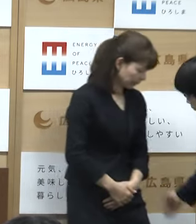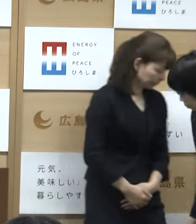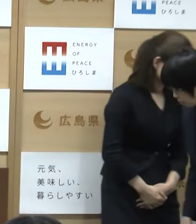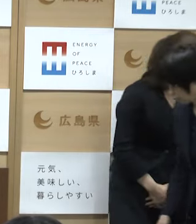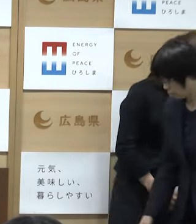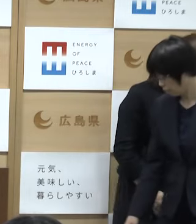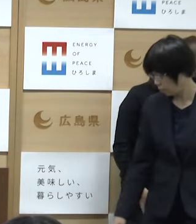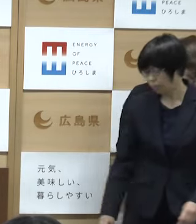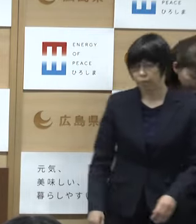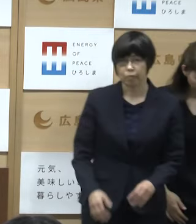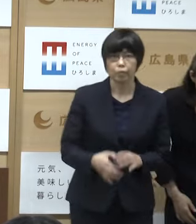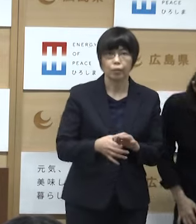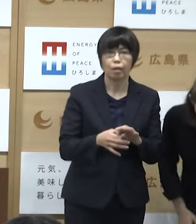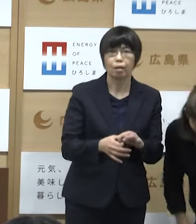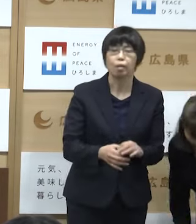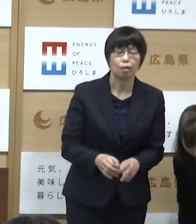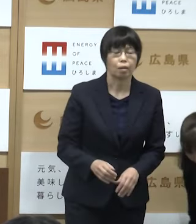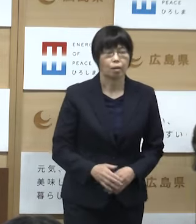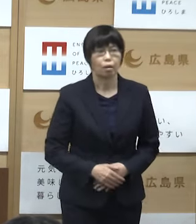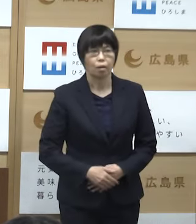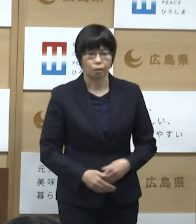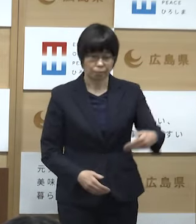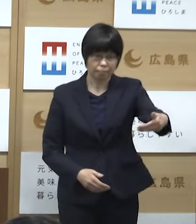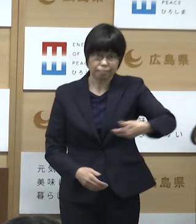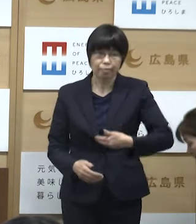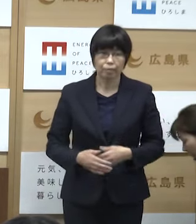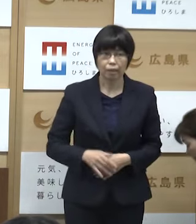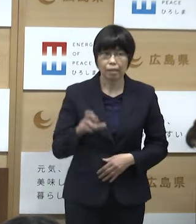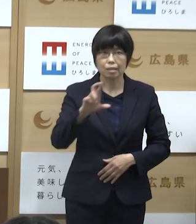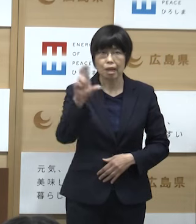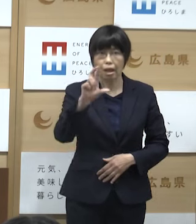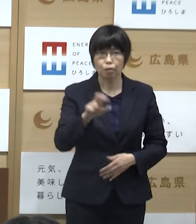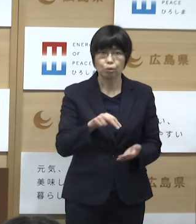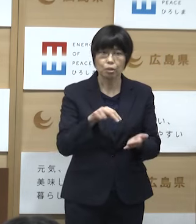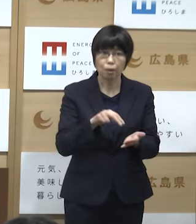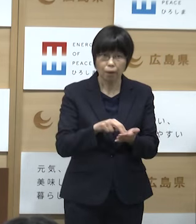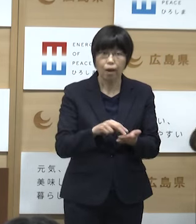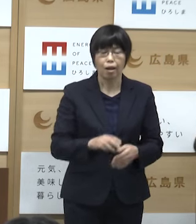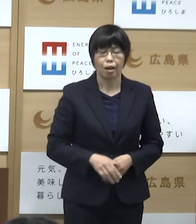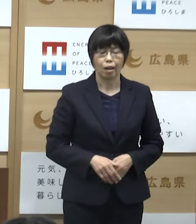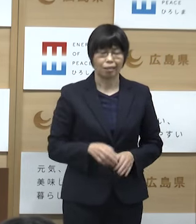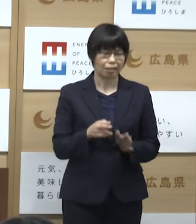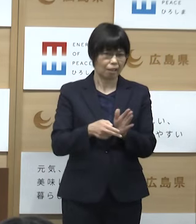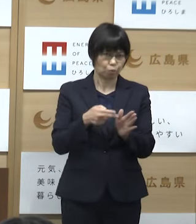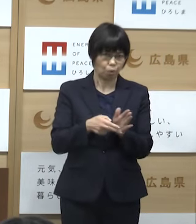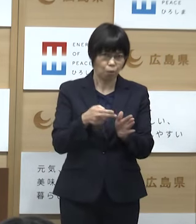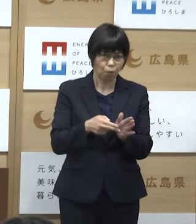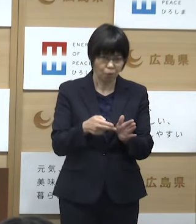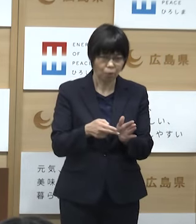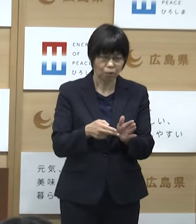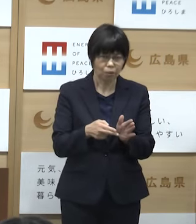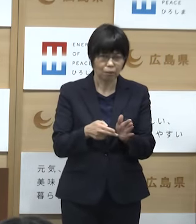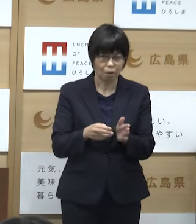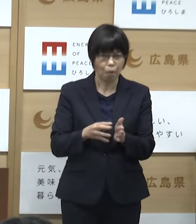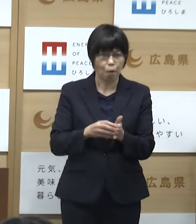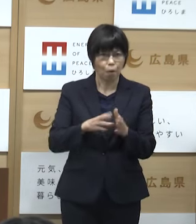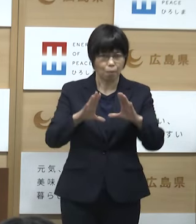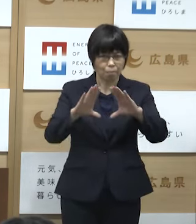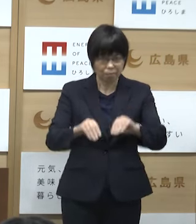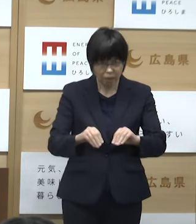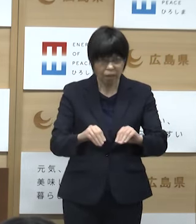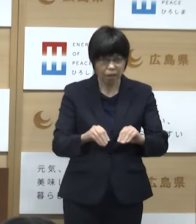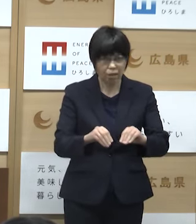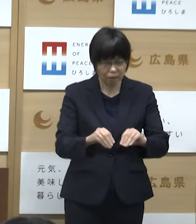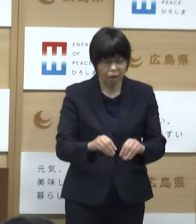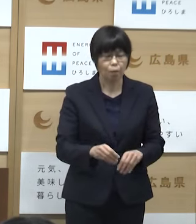して直接質問でもあるんですけども、JR としてはですね、その鉄道の廃止損廃をめぐって、やはりその